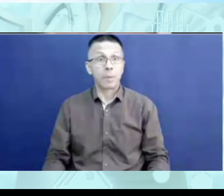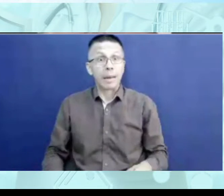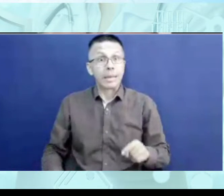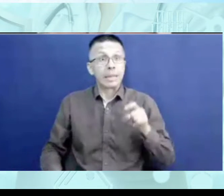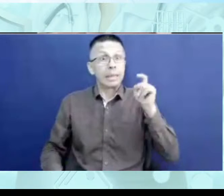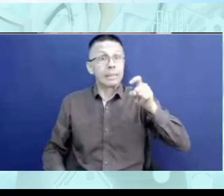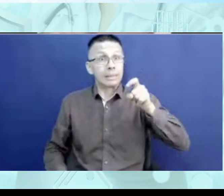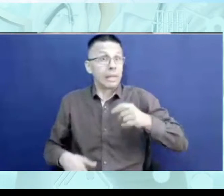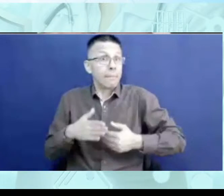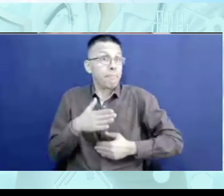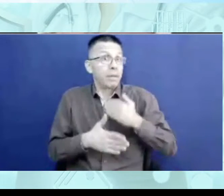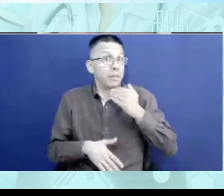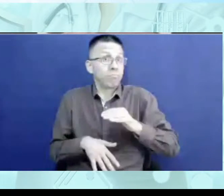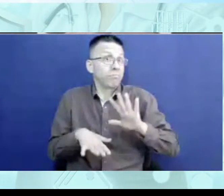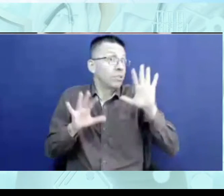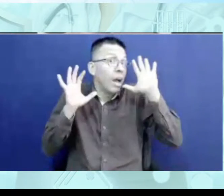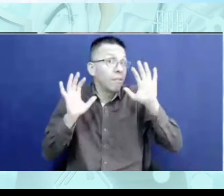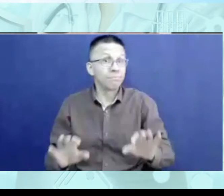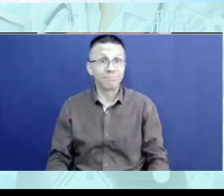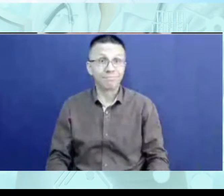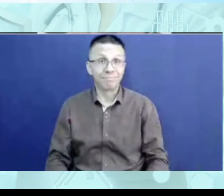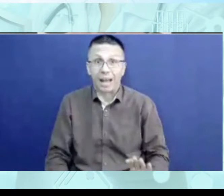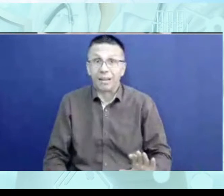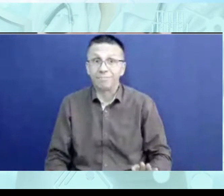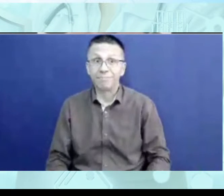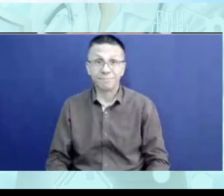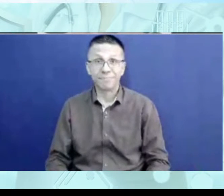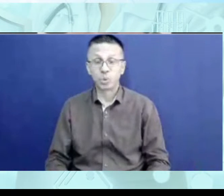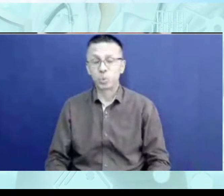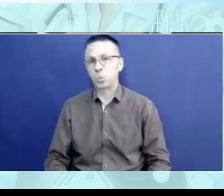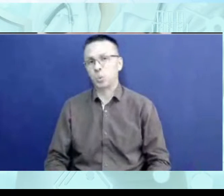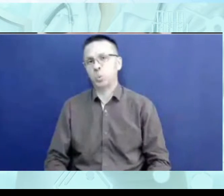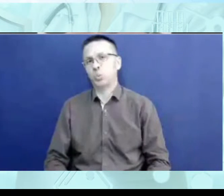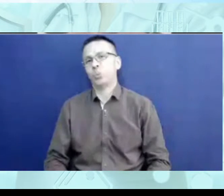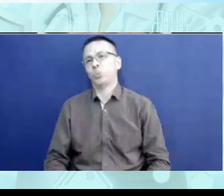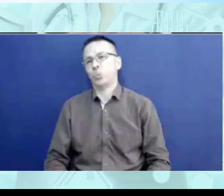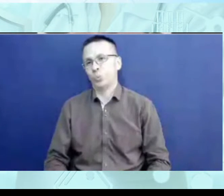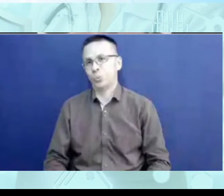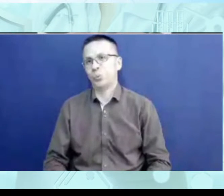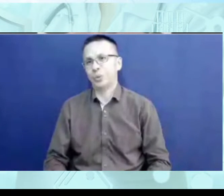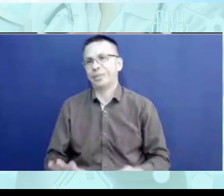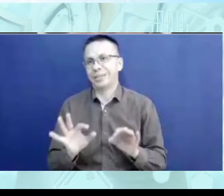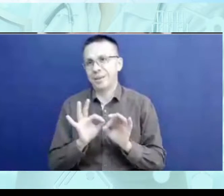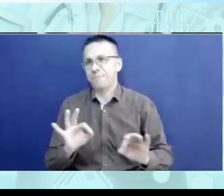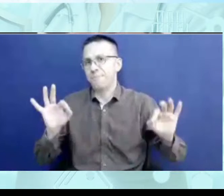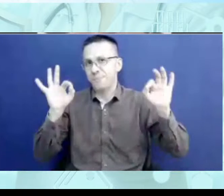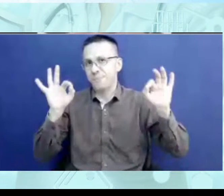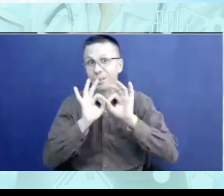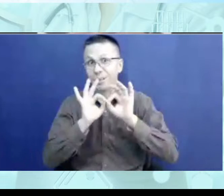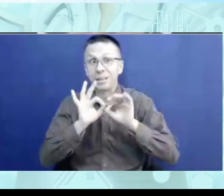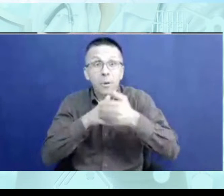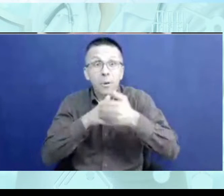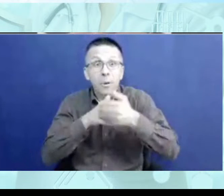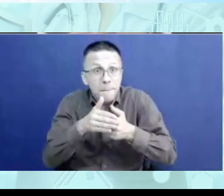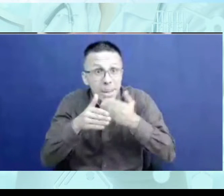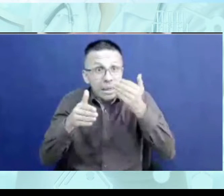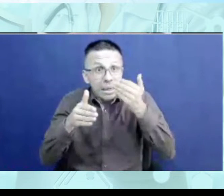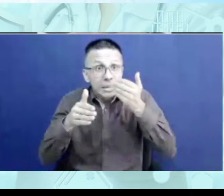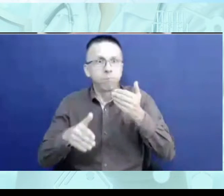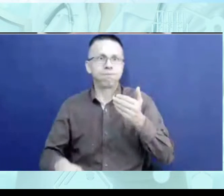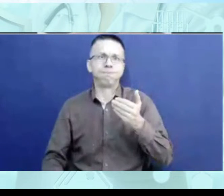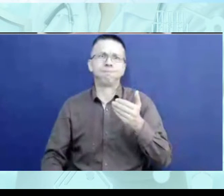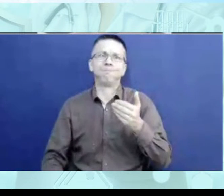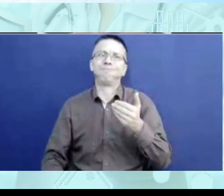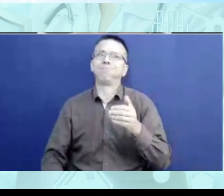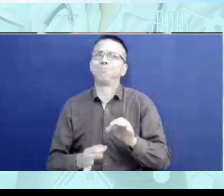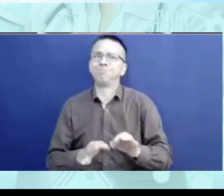y ya lo hicimos. Y eso es supremamente valioso, supremamente importante, el poder empezar un proceso. Y ya pues de la